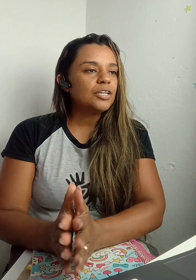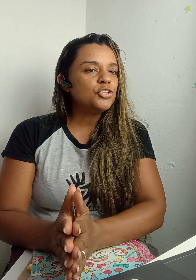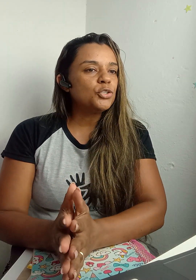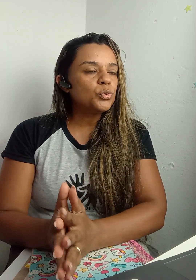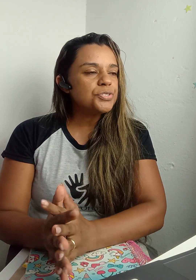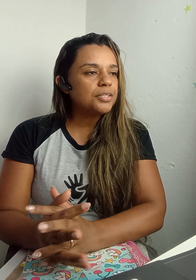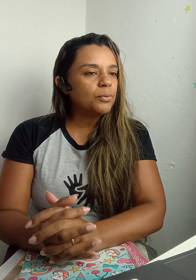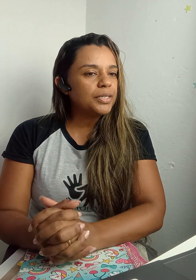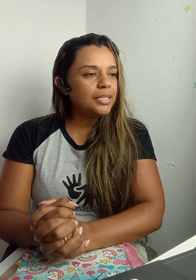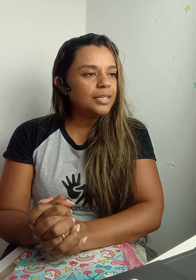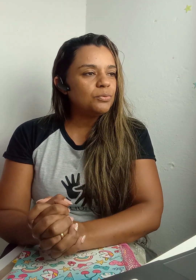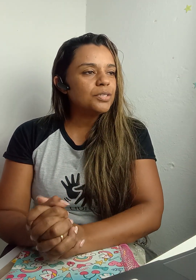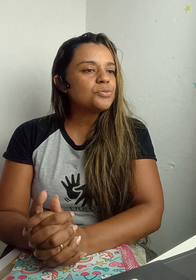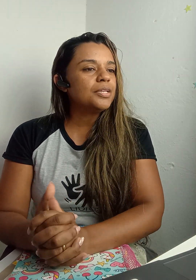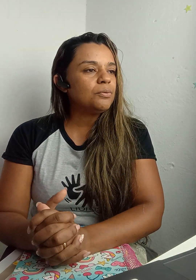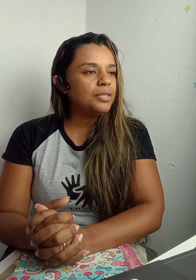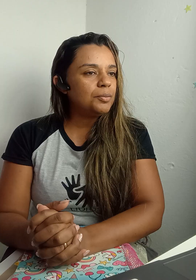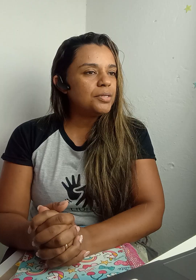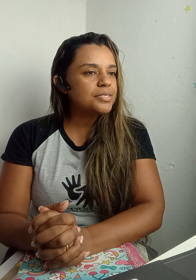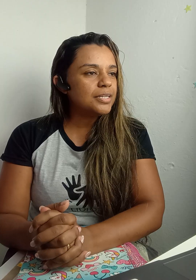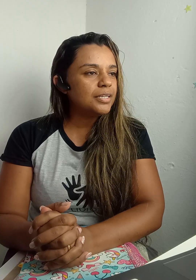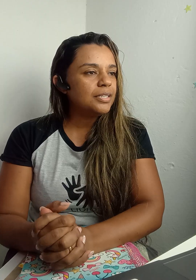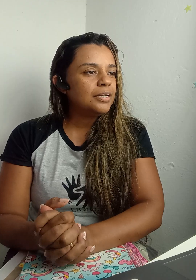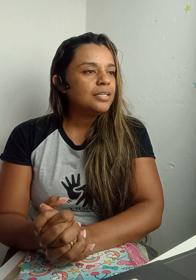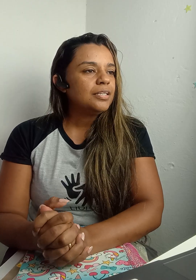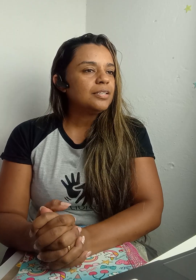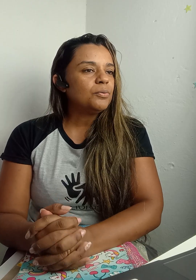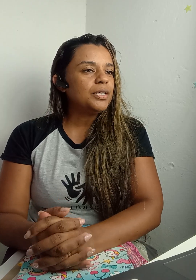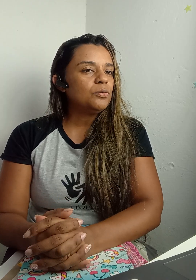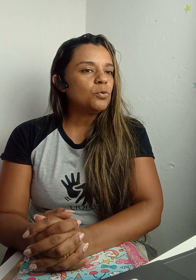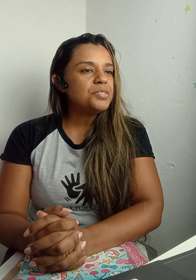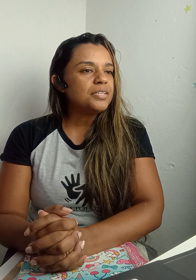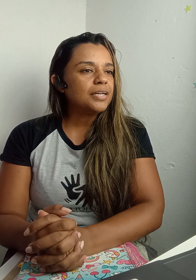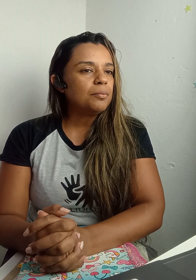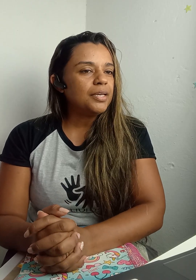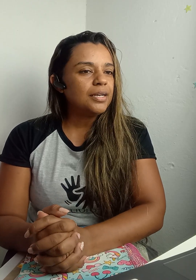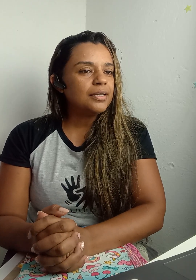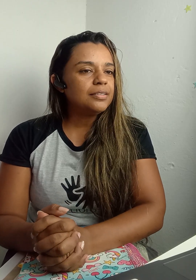Acredito que todos que estão aqui, né? Nunca estudaram Libras, né? Estão aí no comecinho da caminhada.